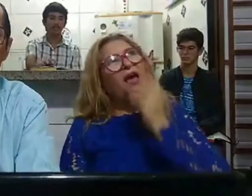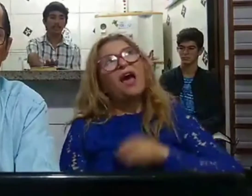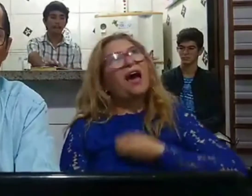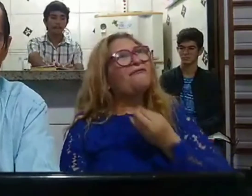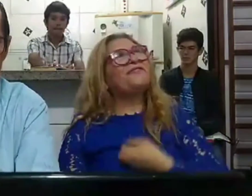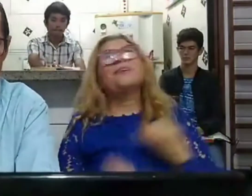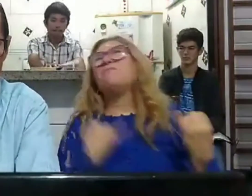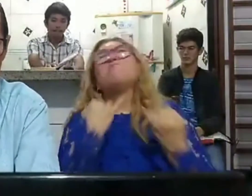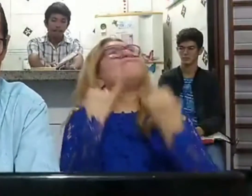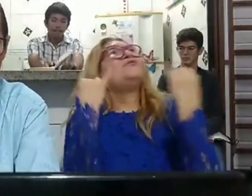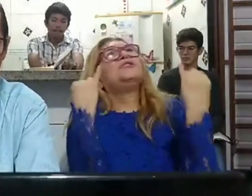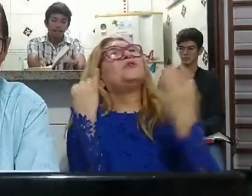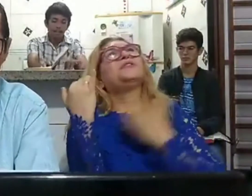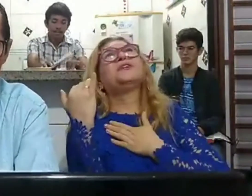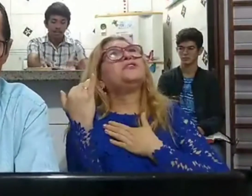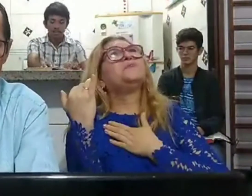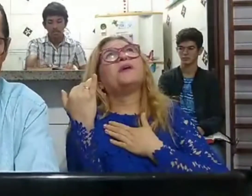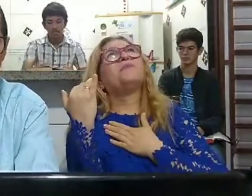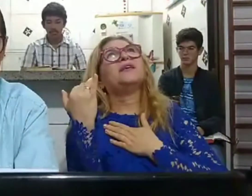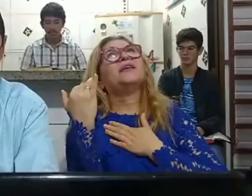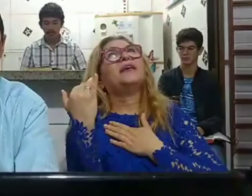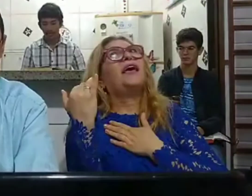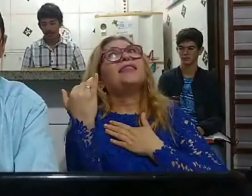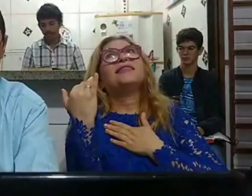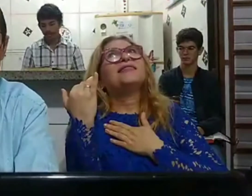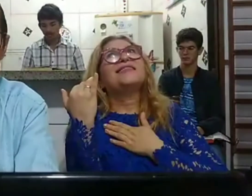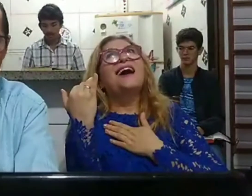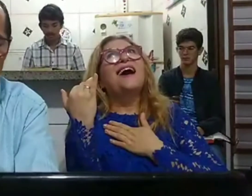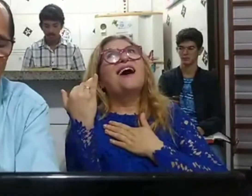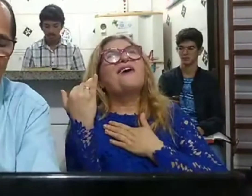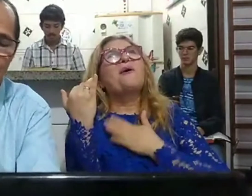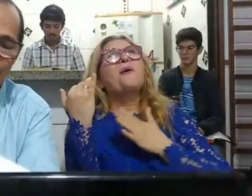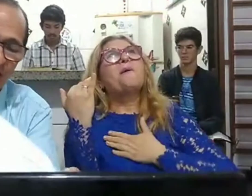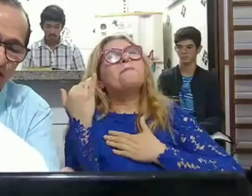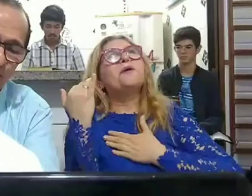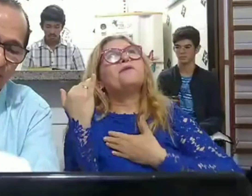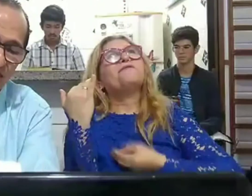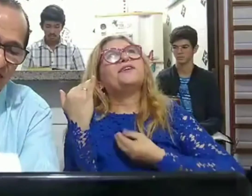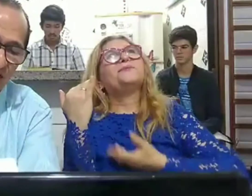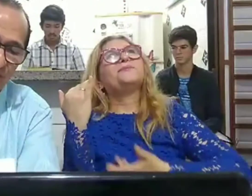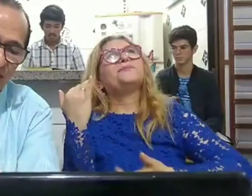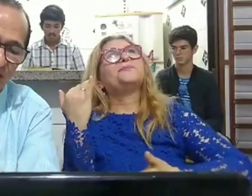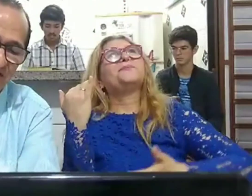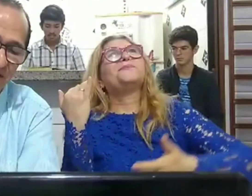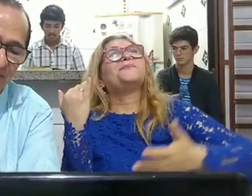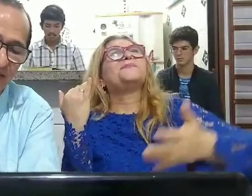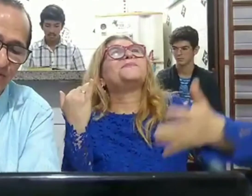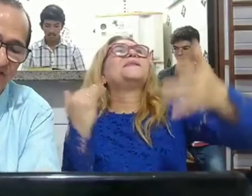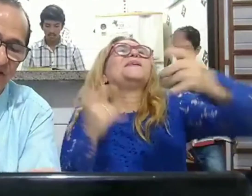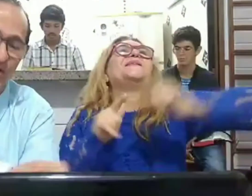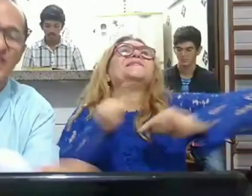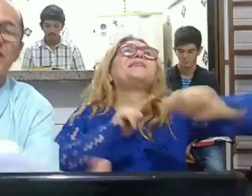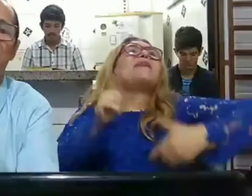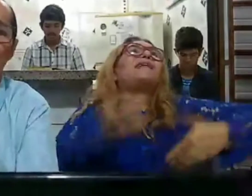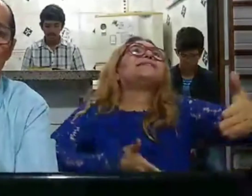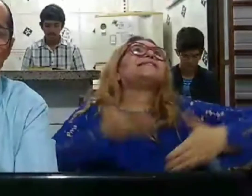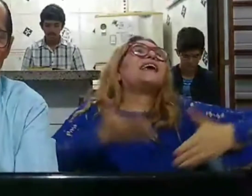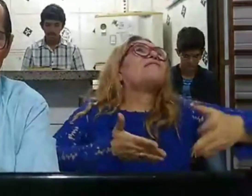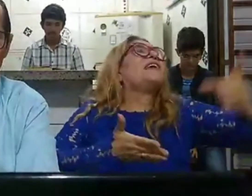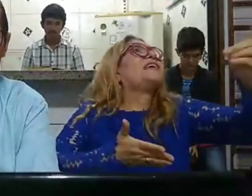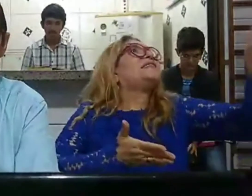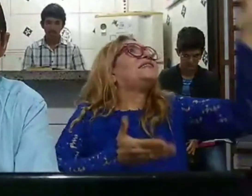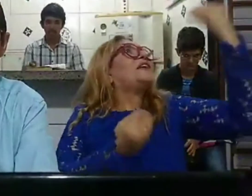vida preciosa para mim mesmo, contanto que complete a minha carreira e o ministério que recebi do Senhor